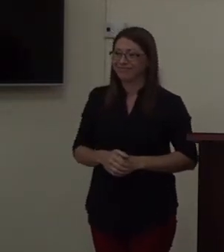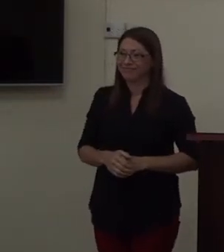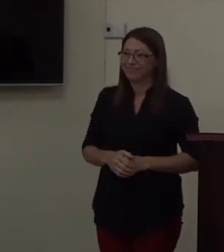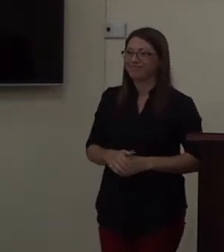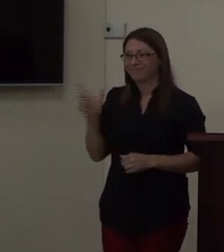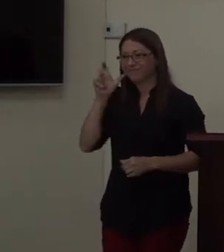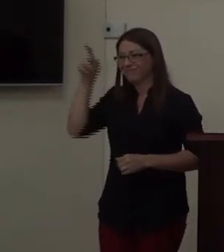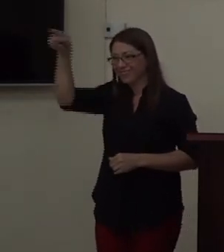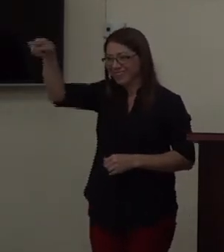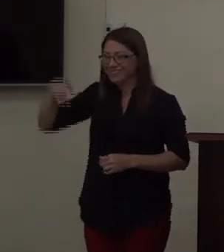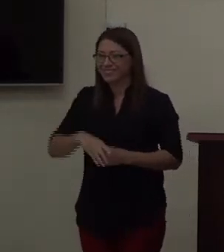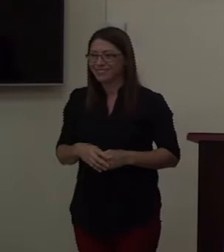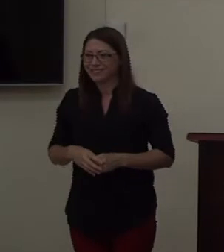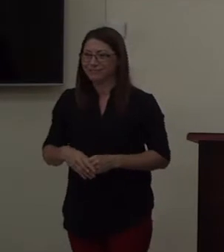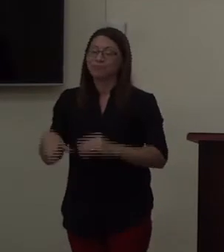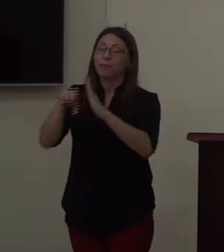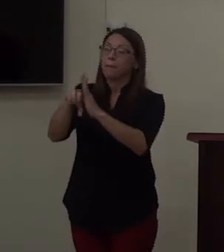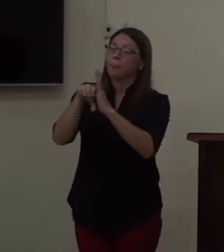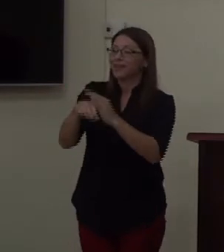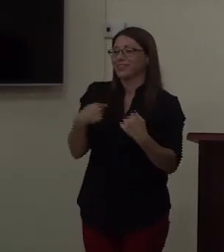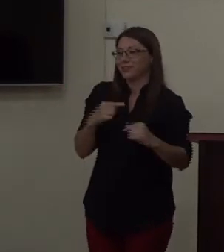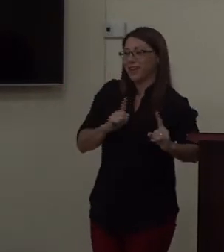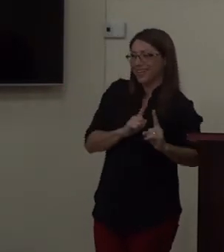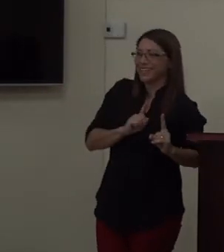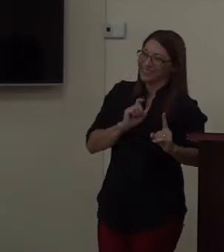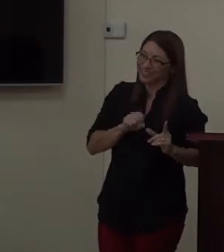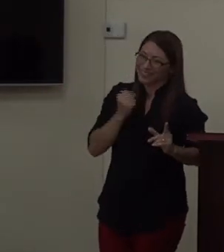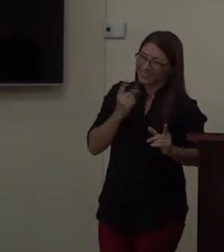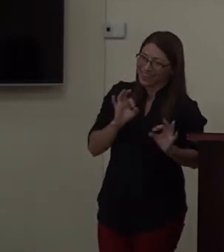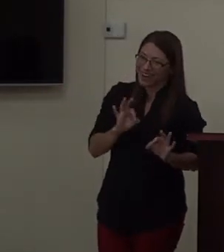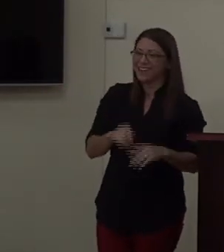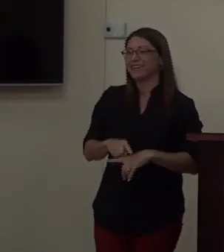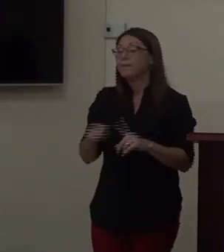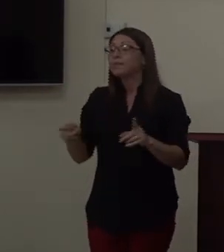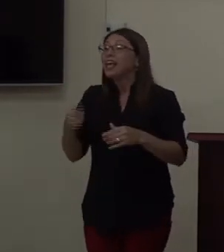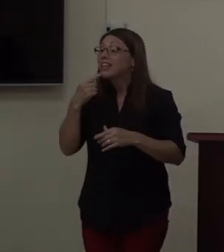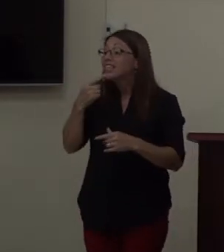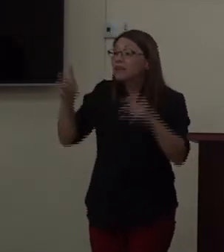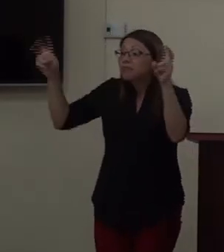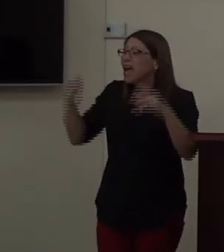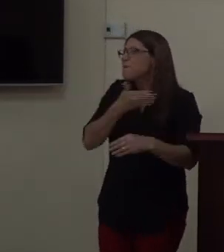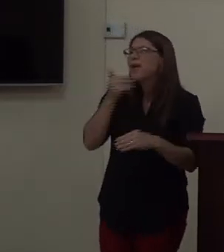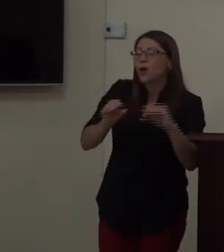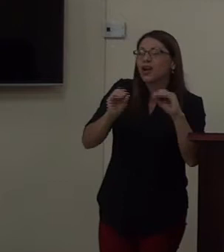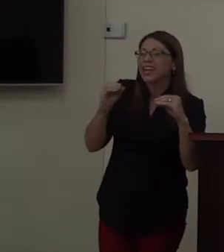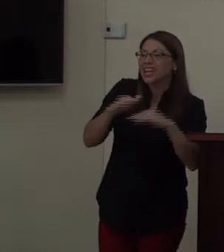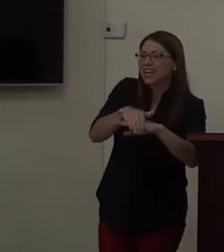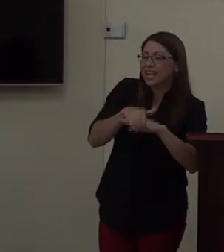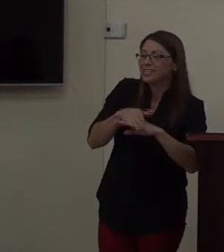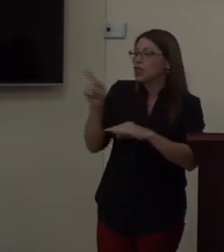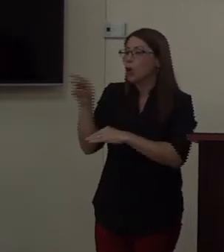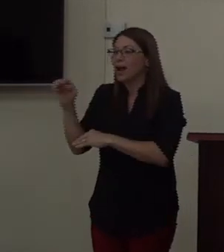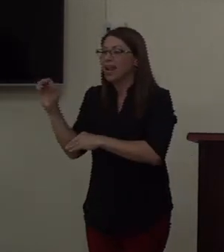agradeceríamos. Por ejemplo, mejor les dieran inglés y no maleco en las escuelas. Me gustaría que los malecos, esto lo dice